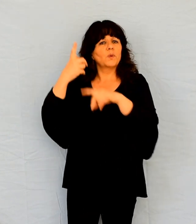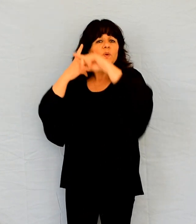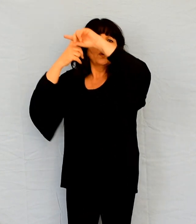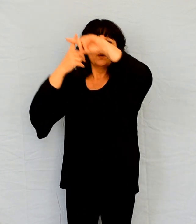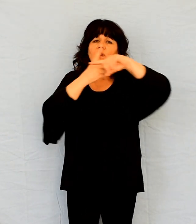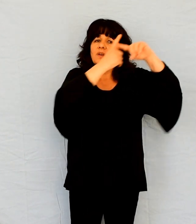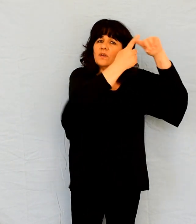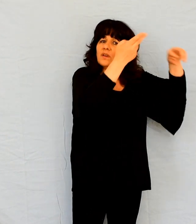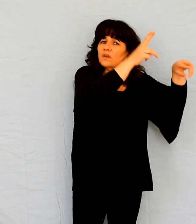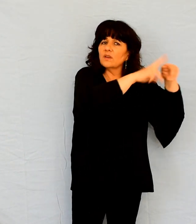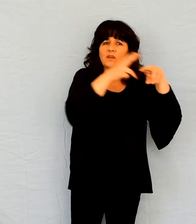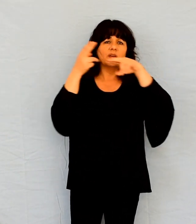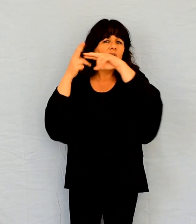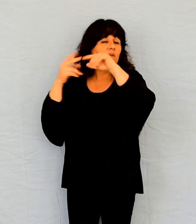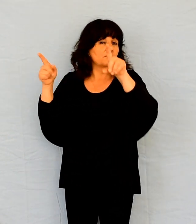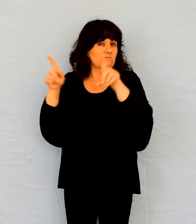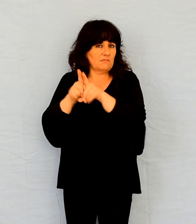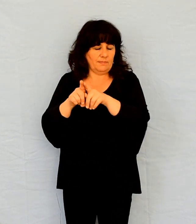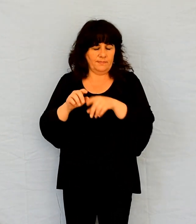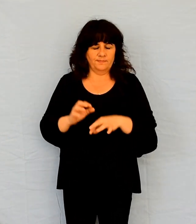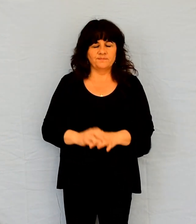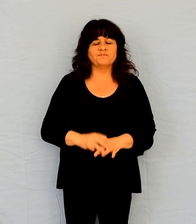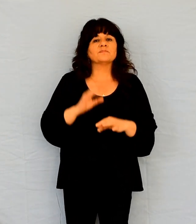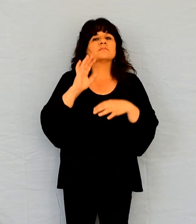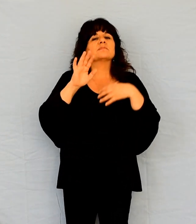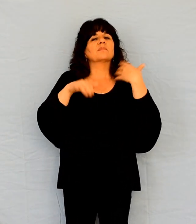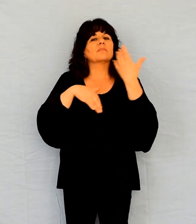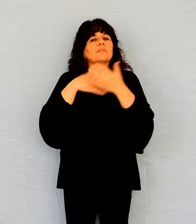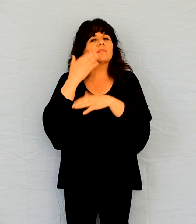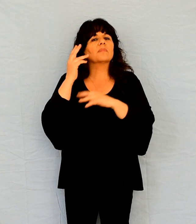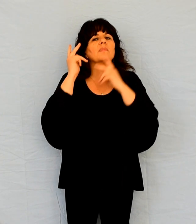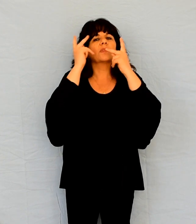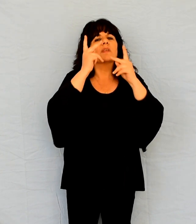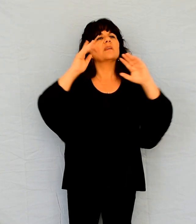Lorsqu'ils furent arrivés au lieu dit, le crâne ou le calvaire,